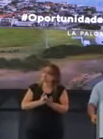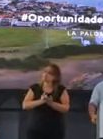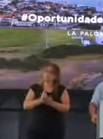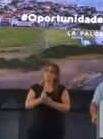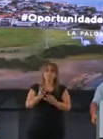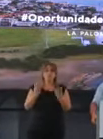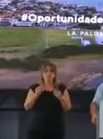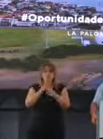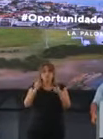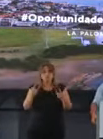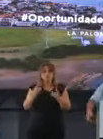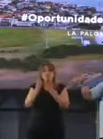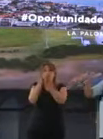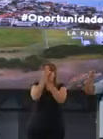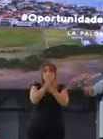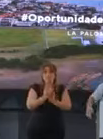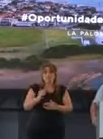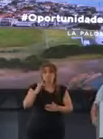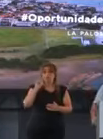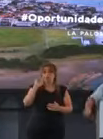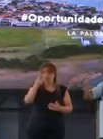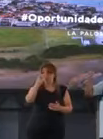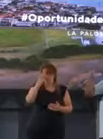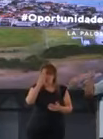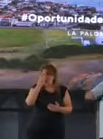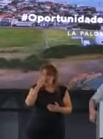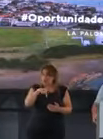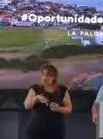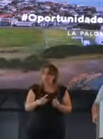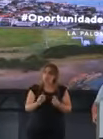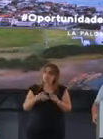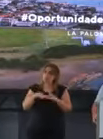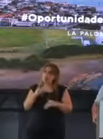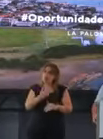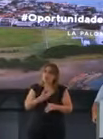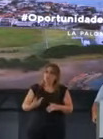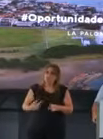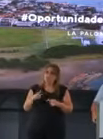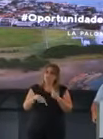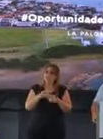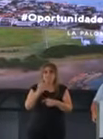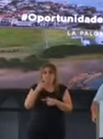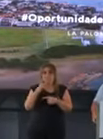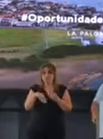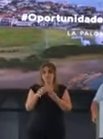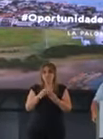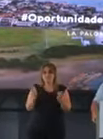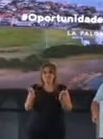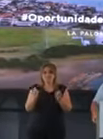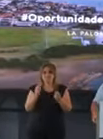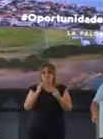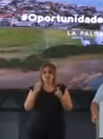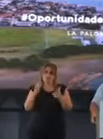en muchos lugares del país saben lo que hace falta: más Estado, más gobierno, que se ha borrado de las zonas más complejas del país.